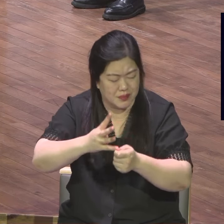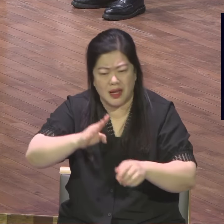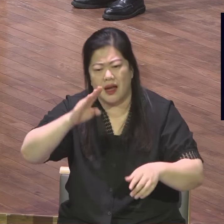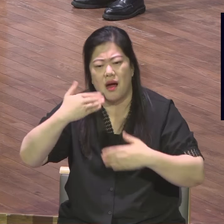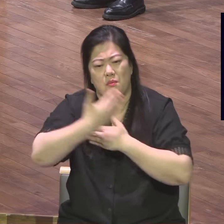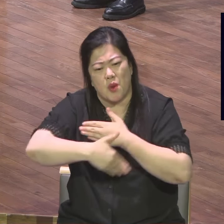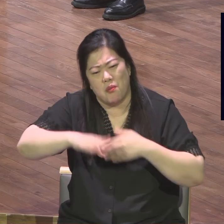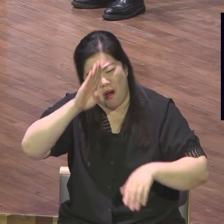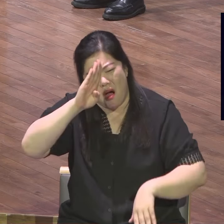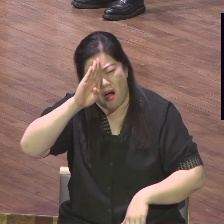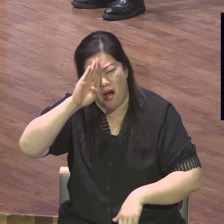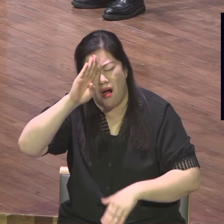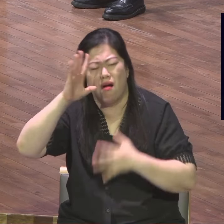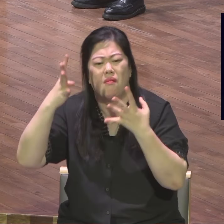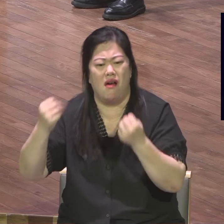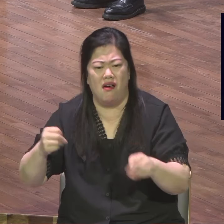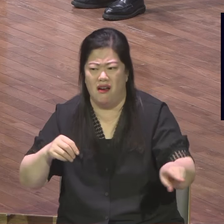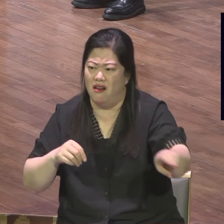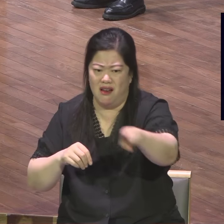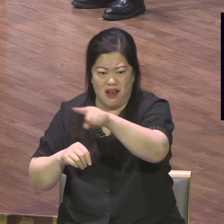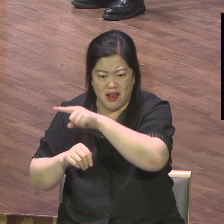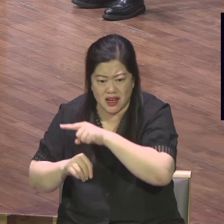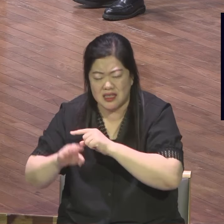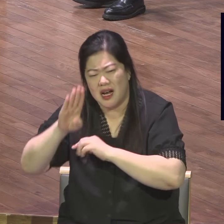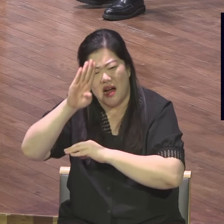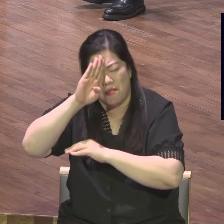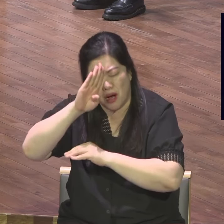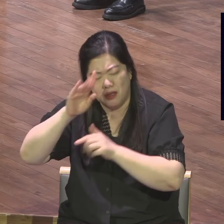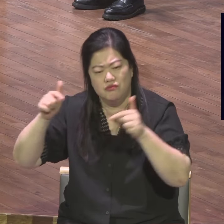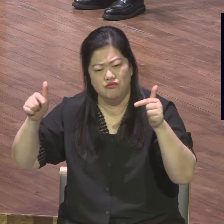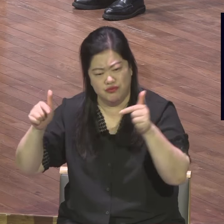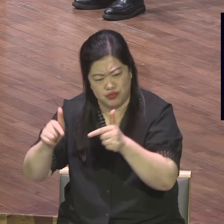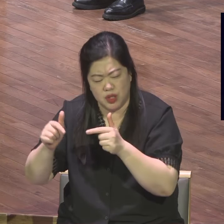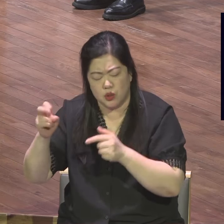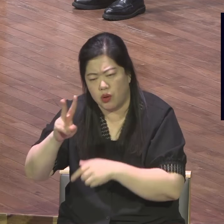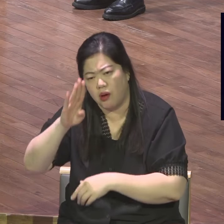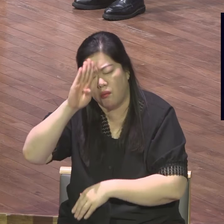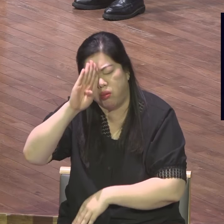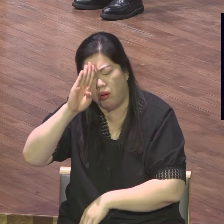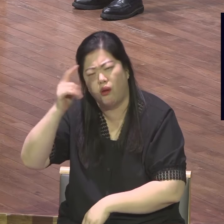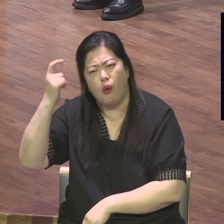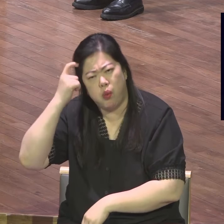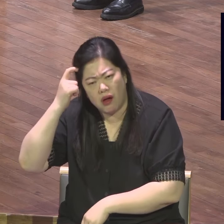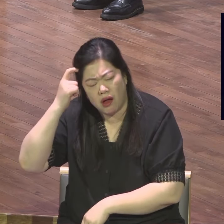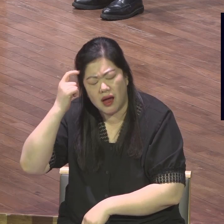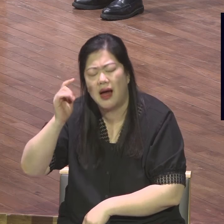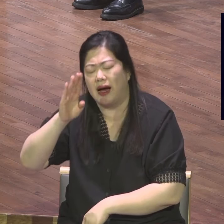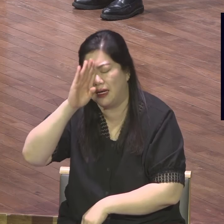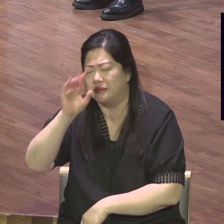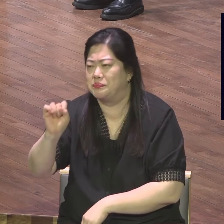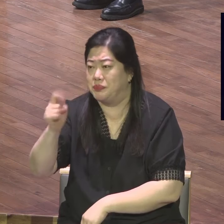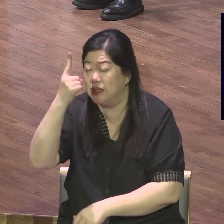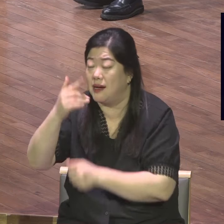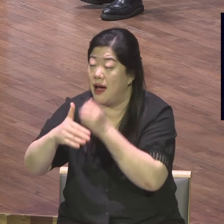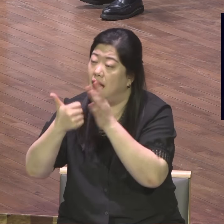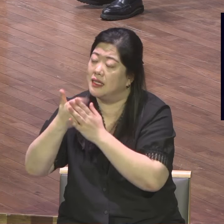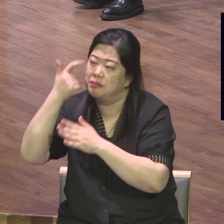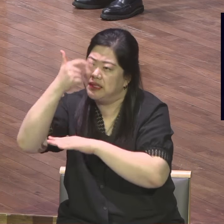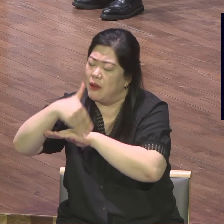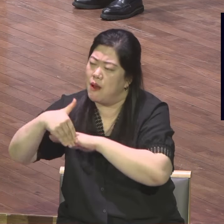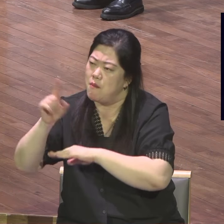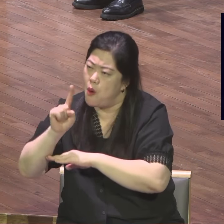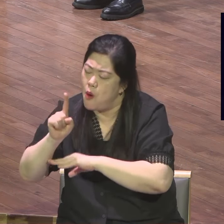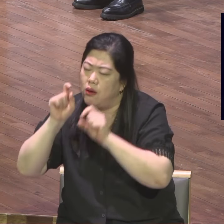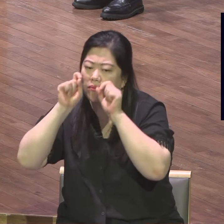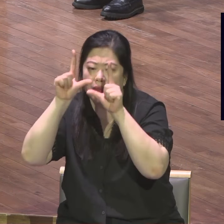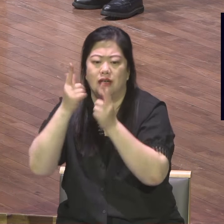마음과 또 생각과 육신의 질병 속에 하나님의 치유의 강선이 비춰지게 하여 주시옵소서.